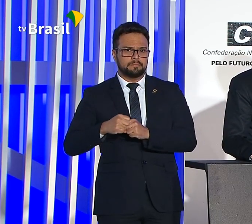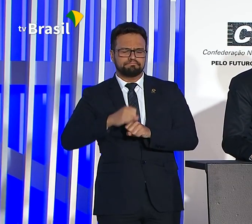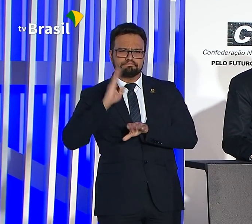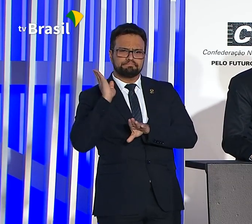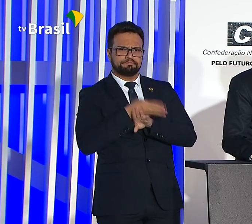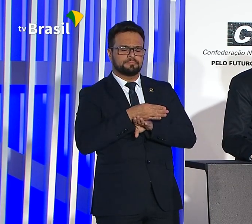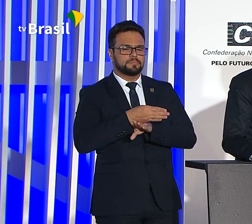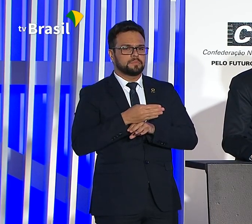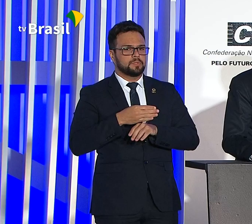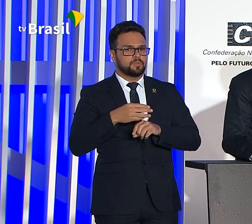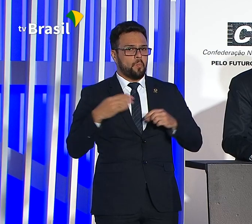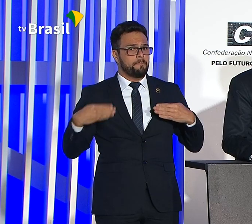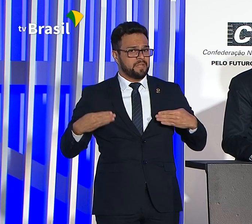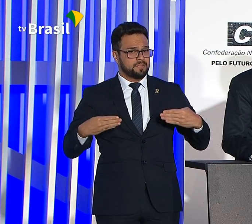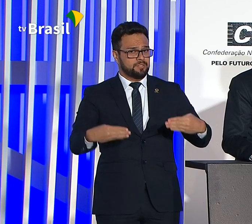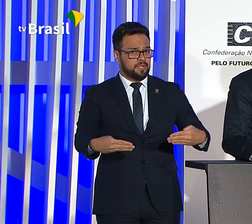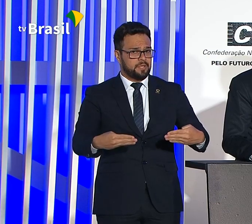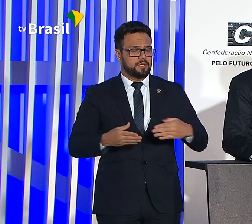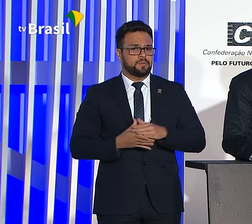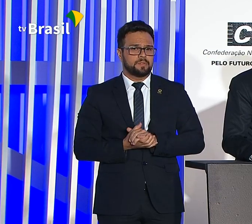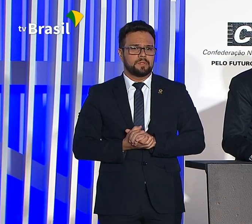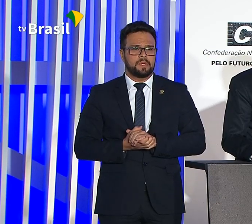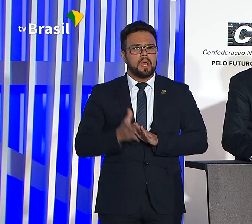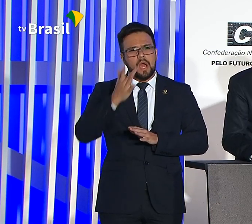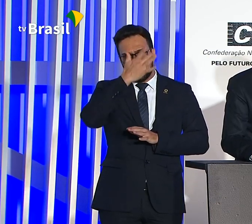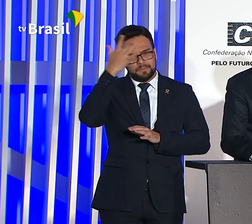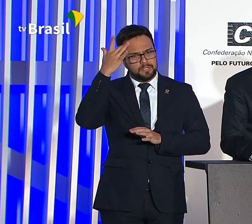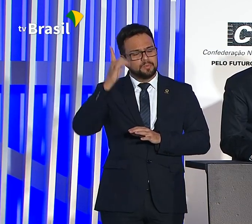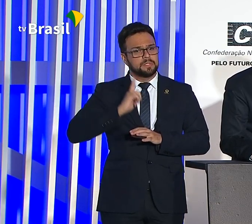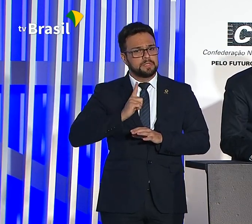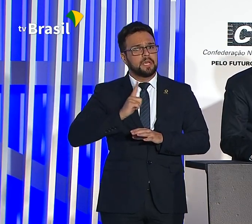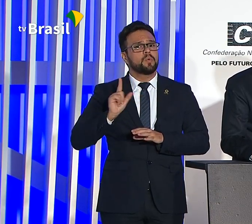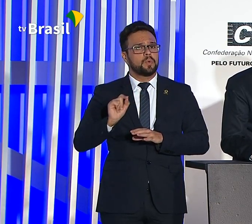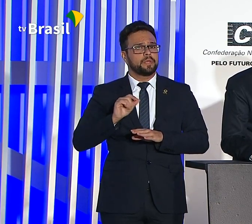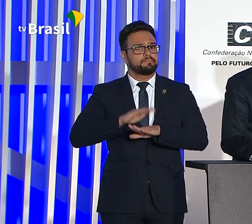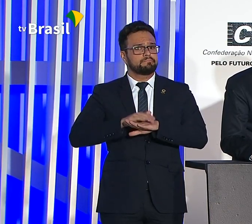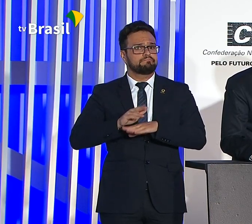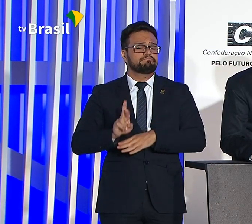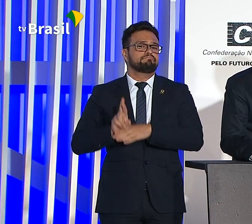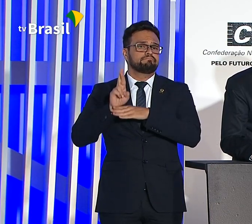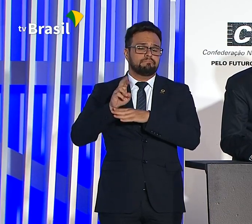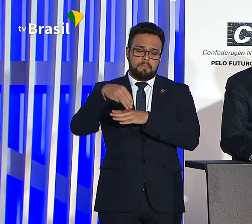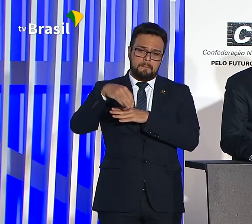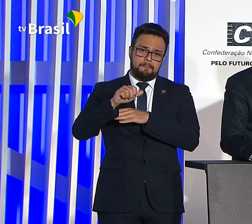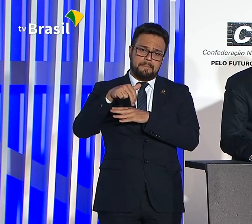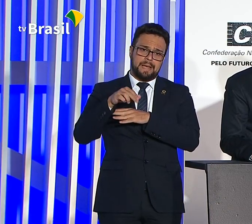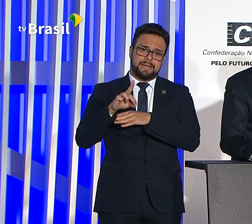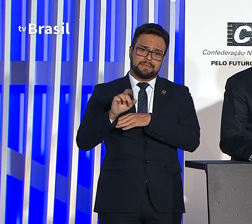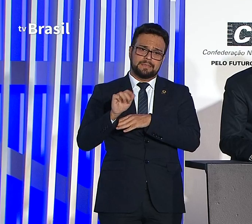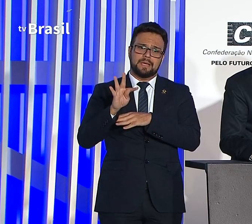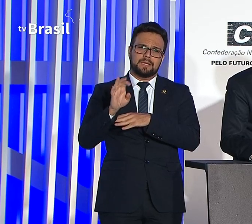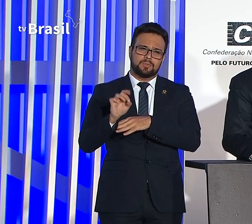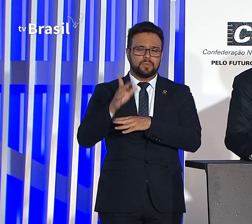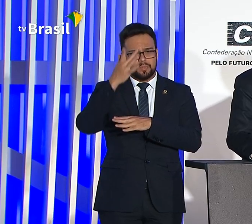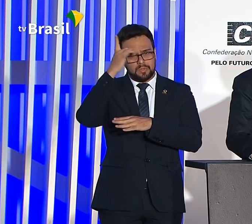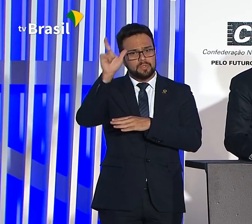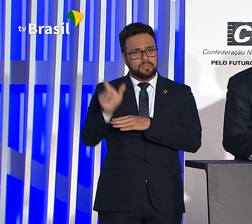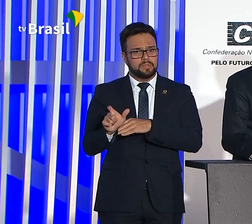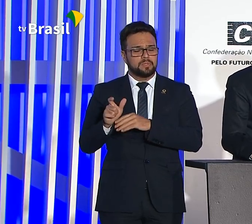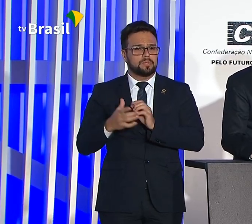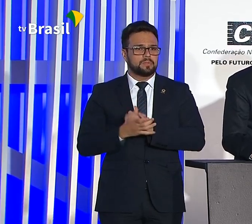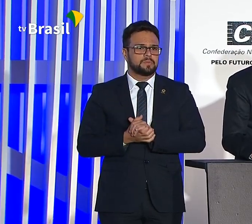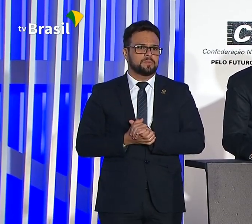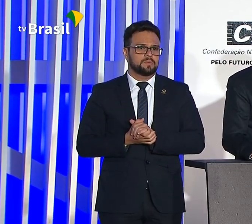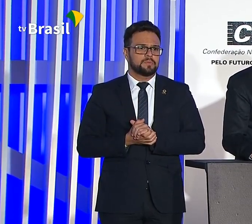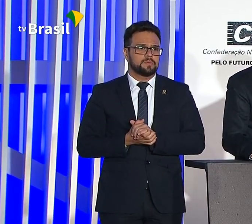eles são essas pessoas têm mandato são o tourão assim